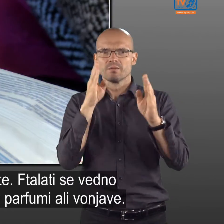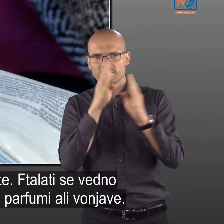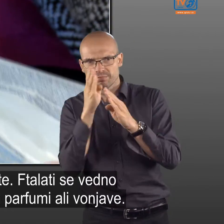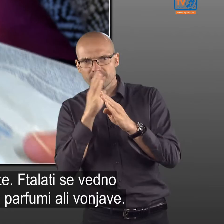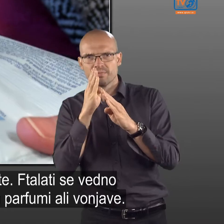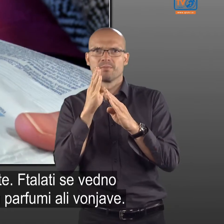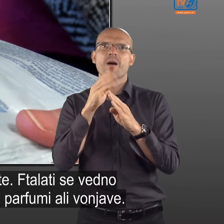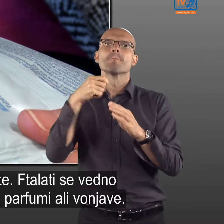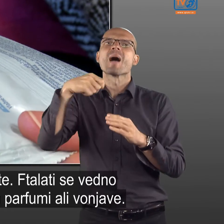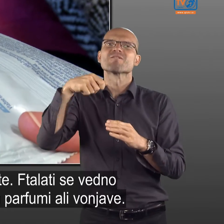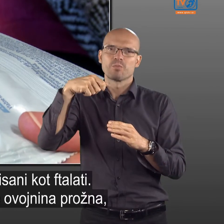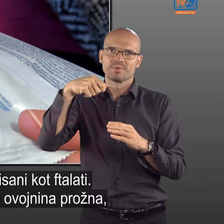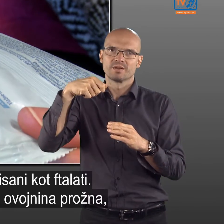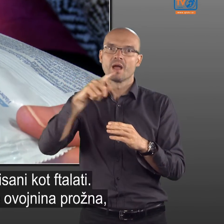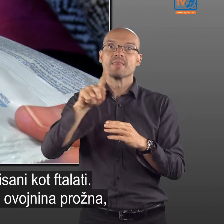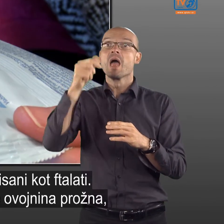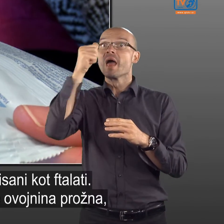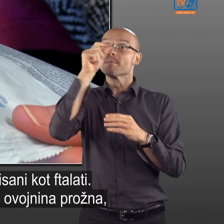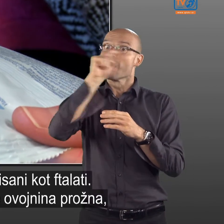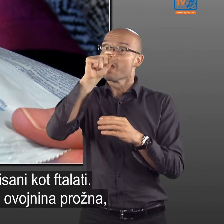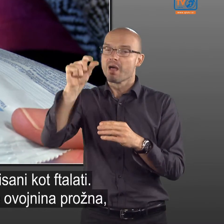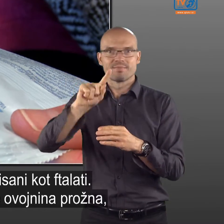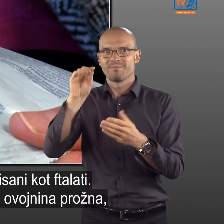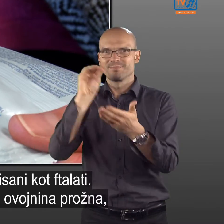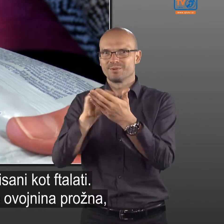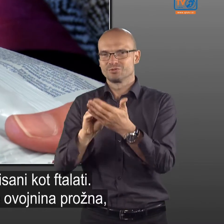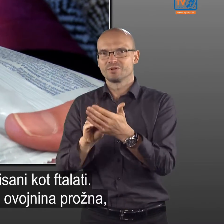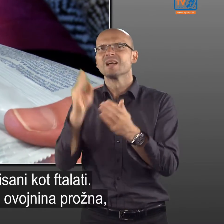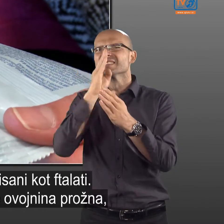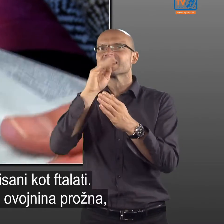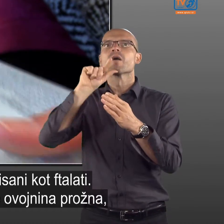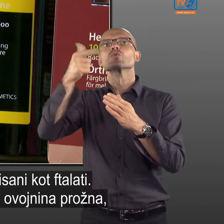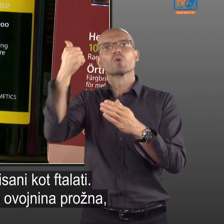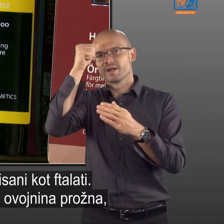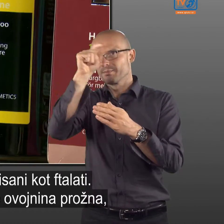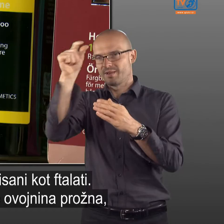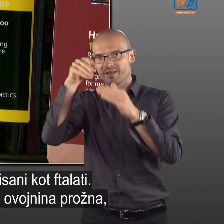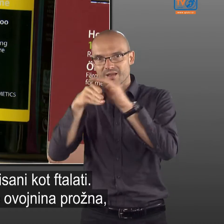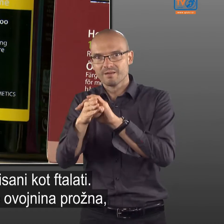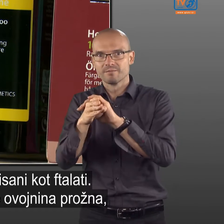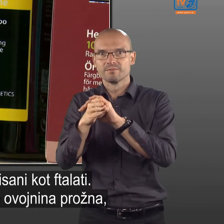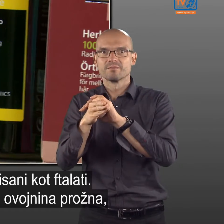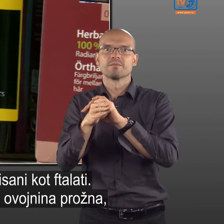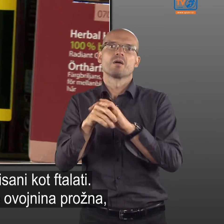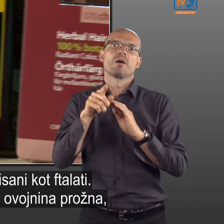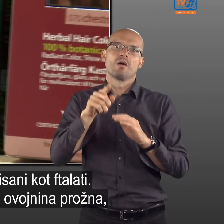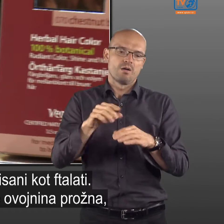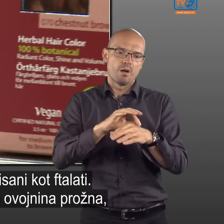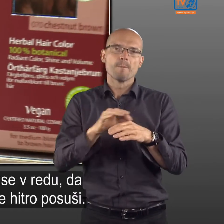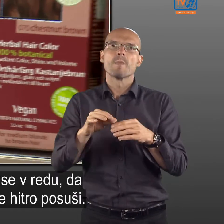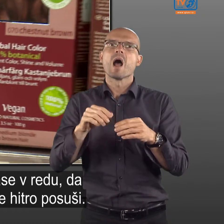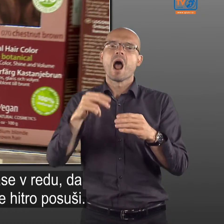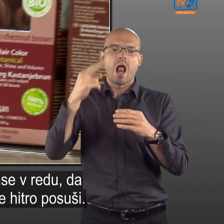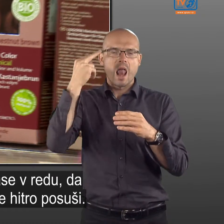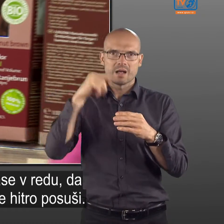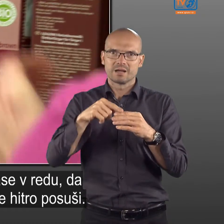pa fragrances, sploh niso napisani kot sami kot ftalati, a ne? Omogočajo, da je vojnina prožna,